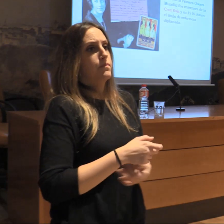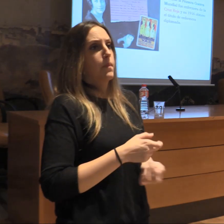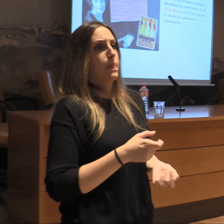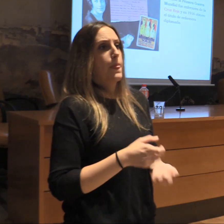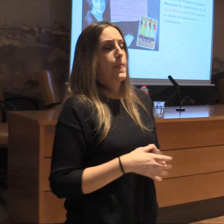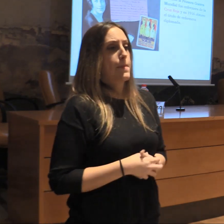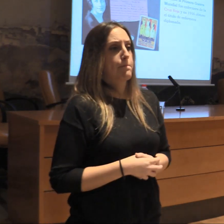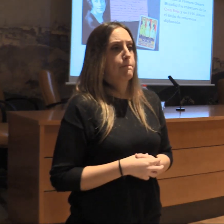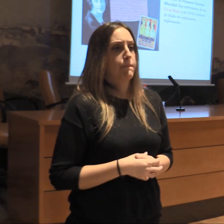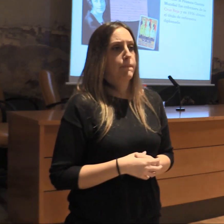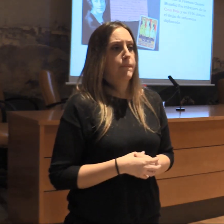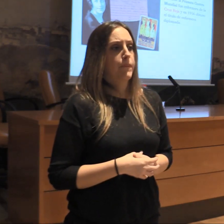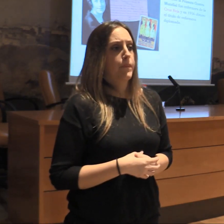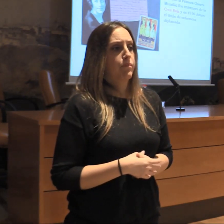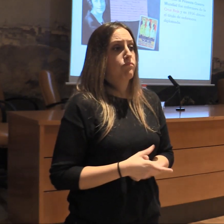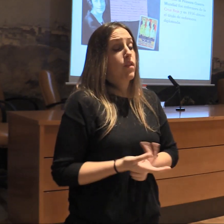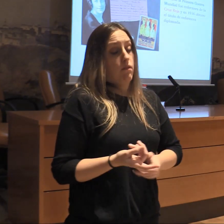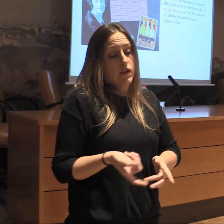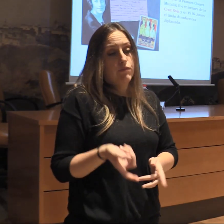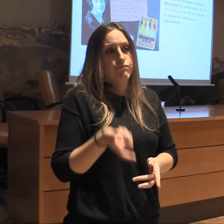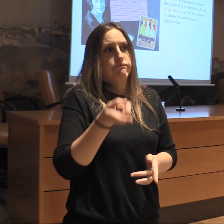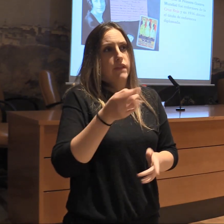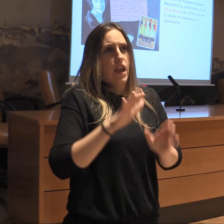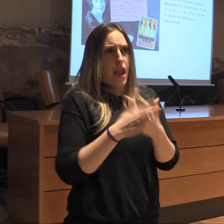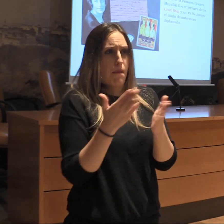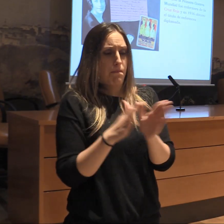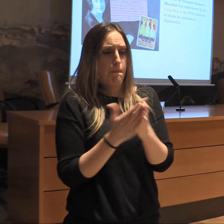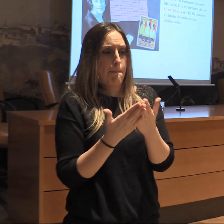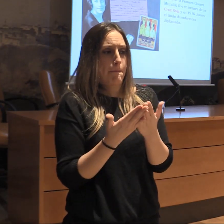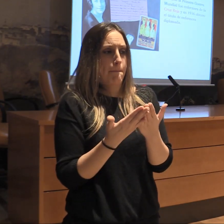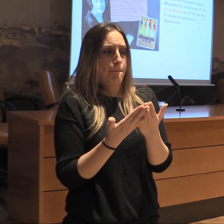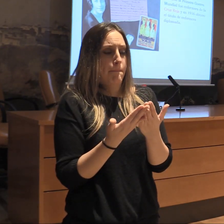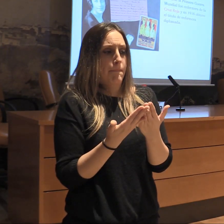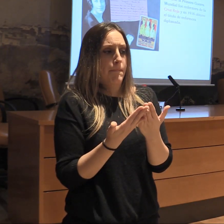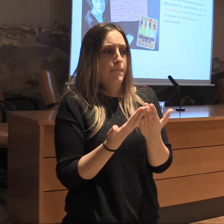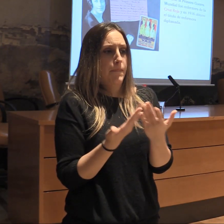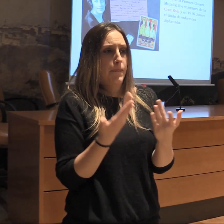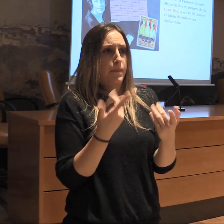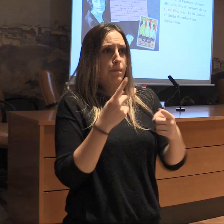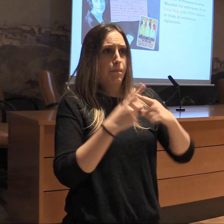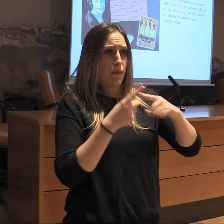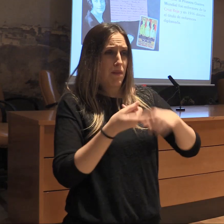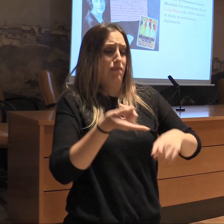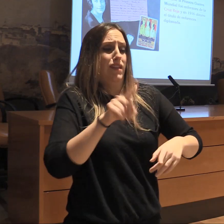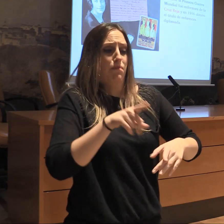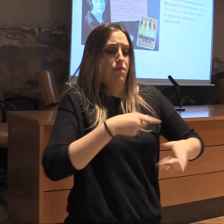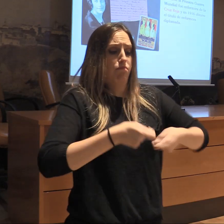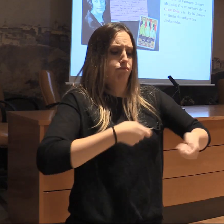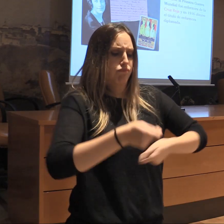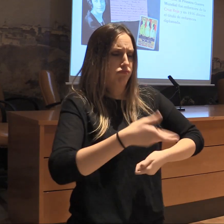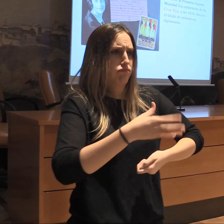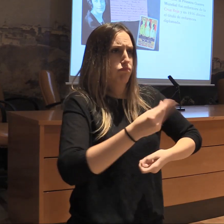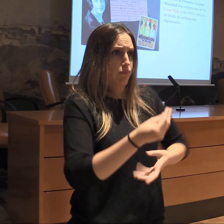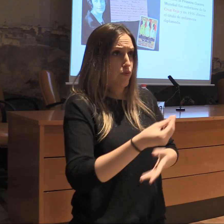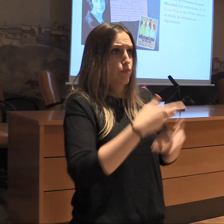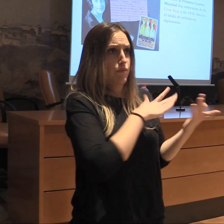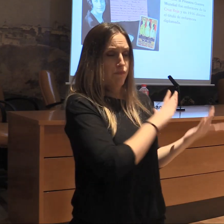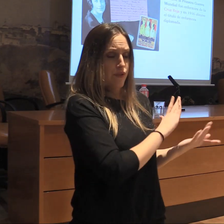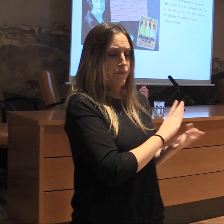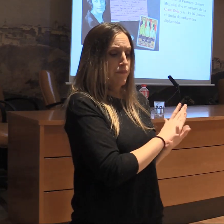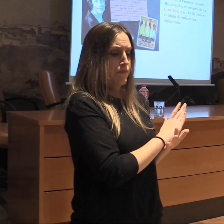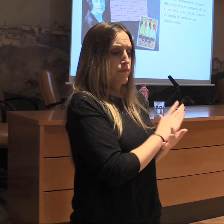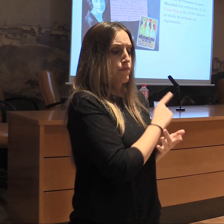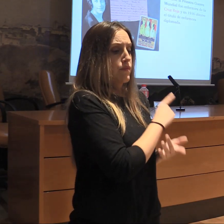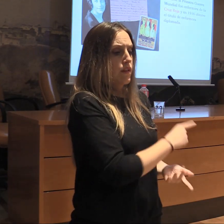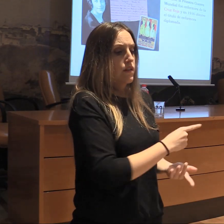tirado de la Biblia, entre otras cosas, ella tenía un conocimiento muy riguroso y muy preciso de los venenos,